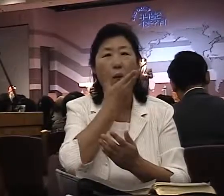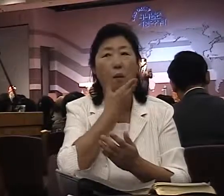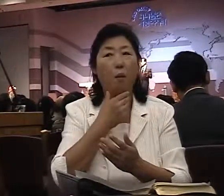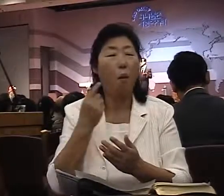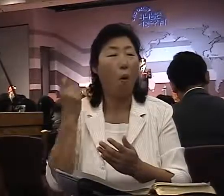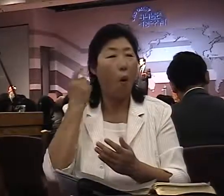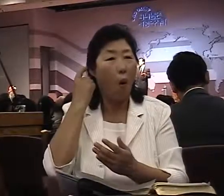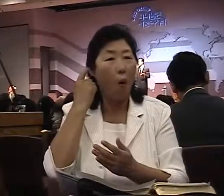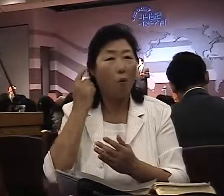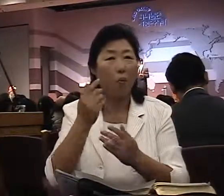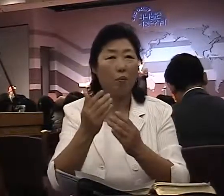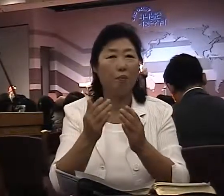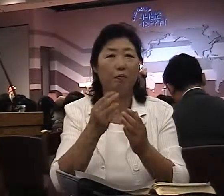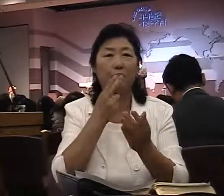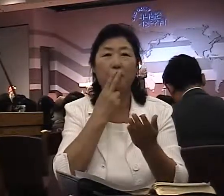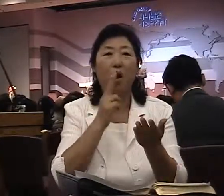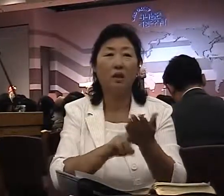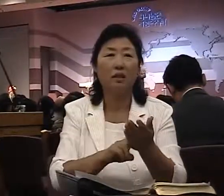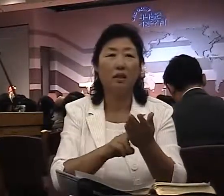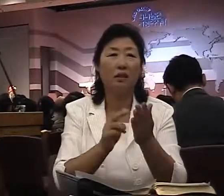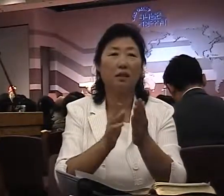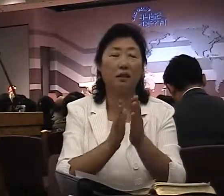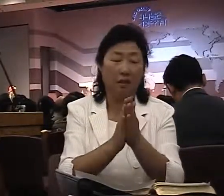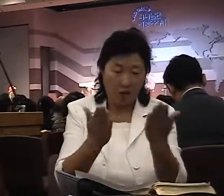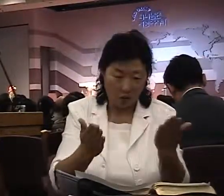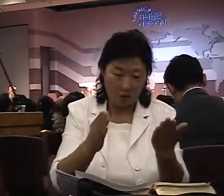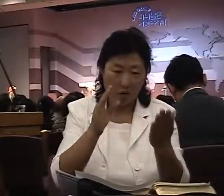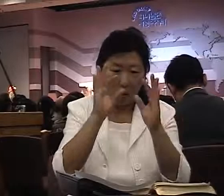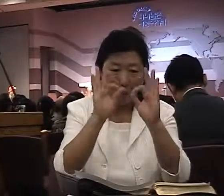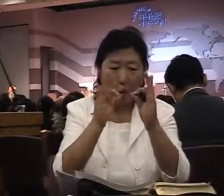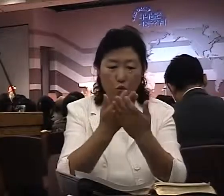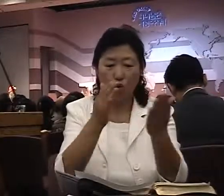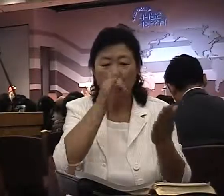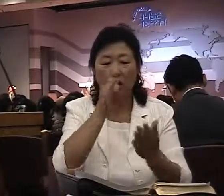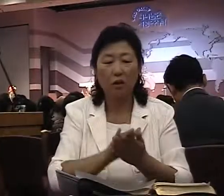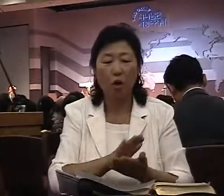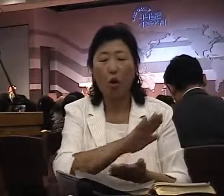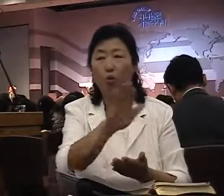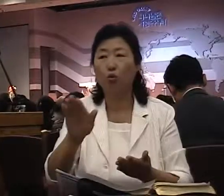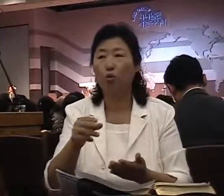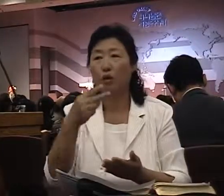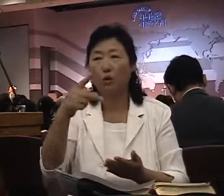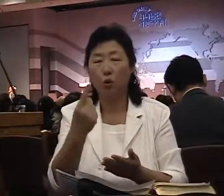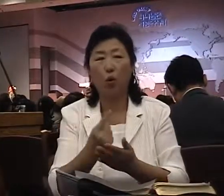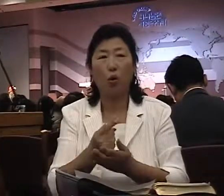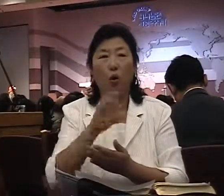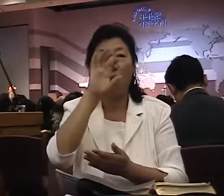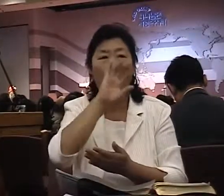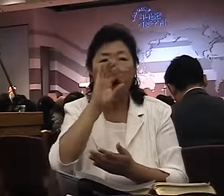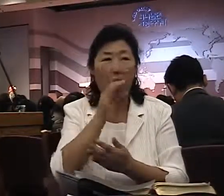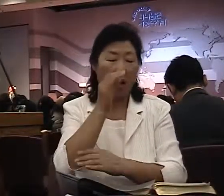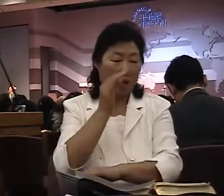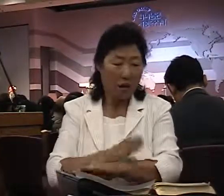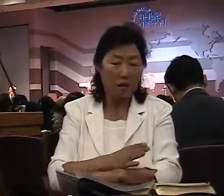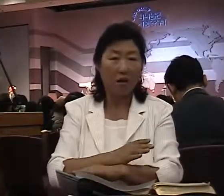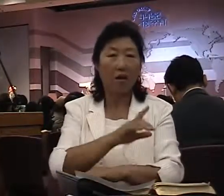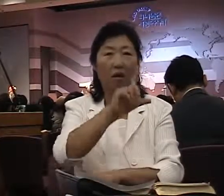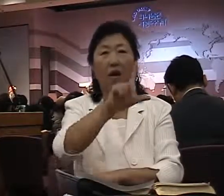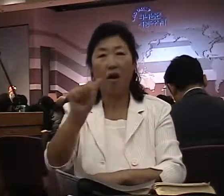또한 편지서에서 우리에게 보여주시고 있습니다. 그래서 우리도 이 훈련이라는 것이 단순히 남가주 사랑의 교회의 어떠한